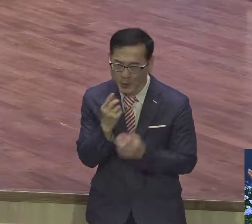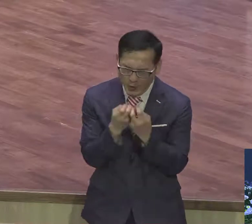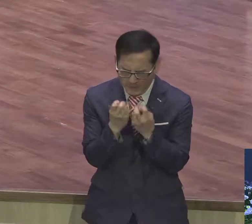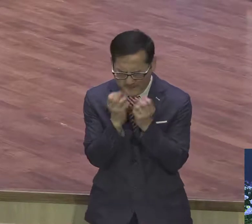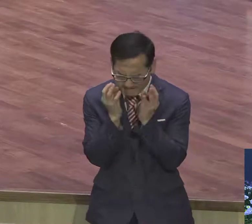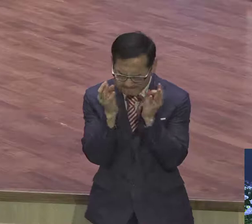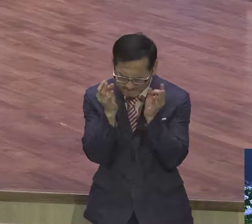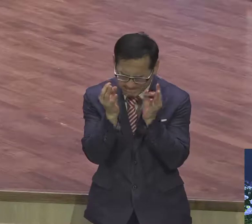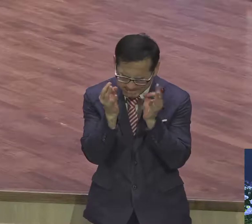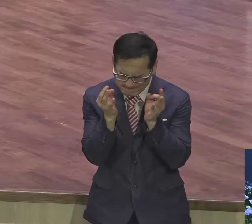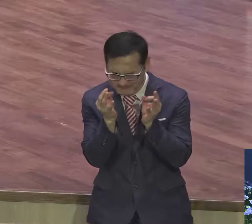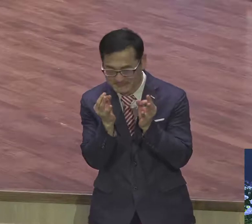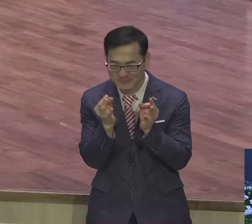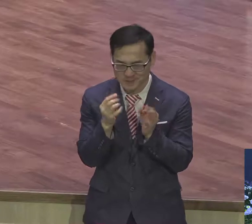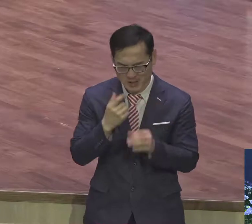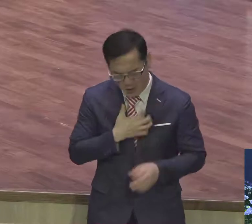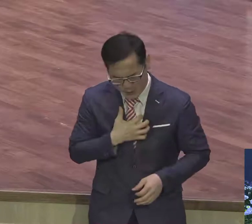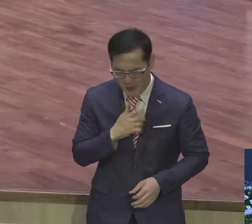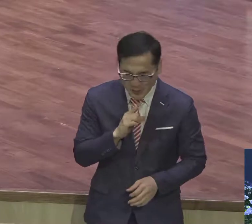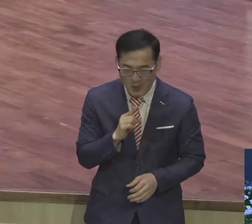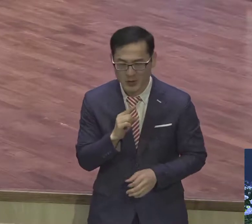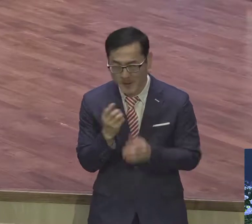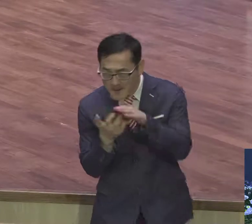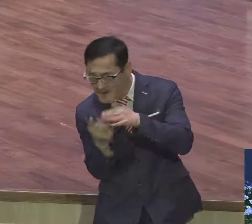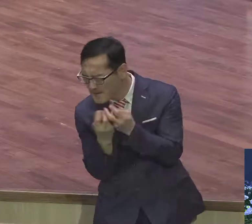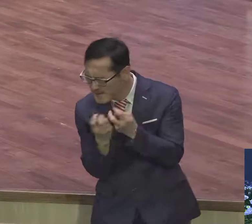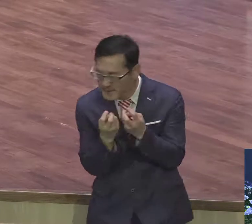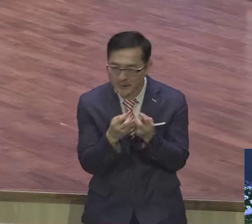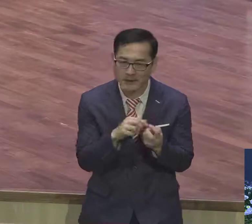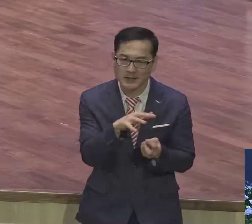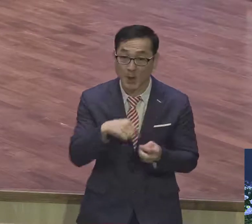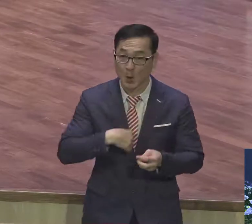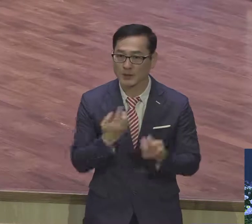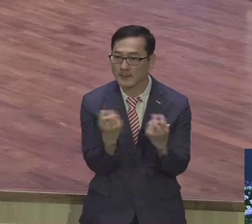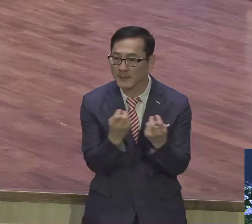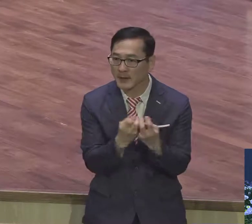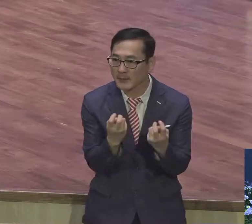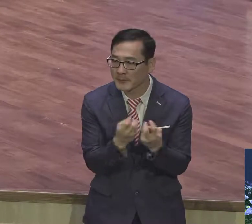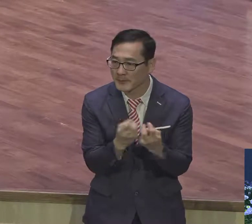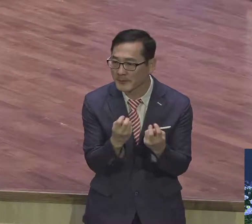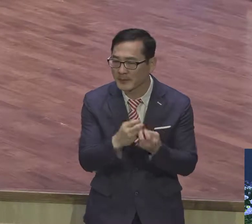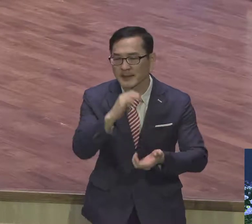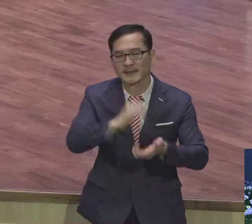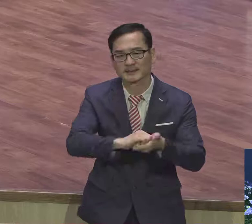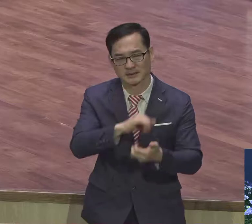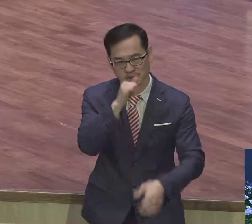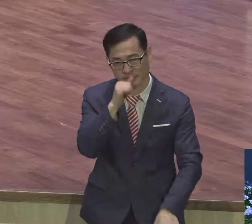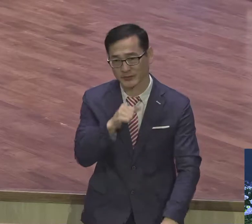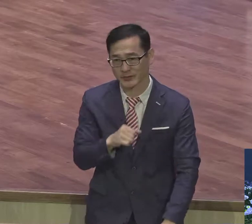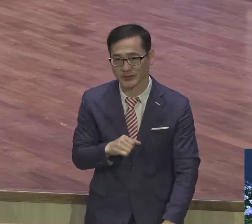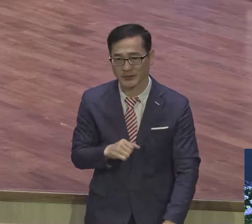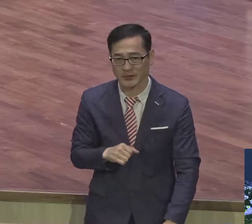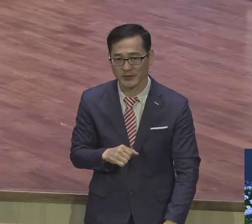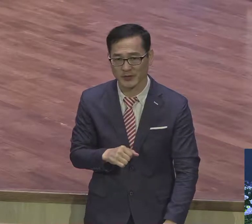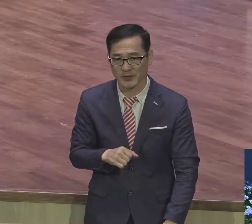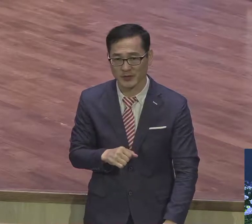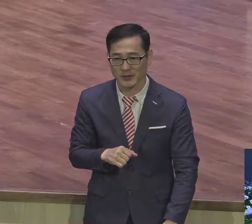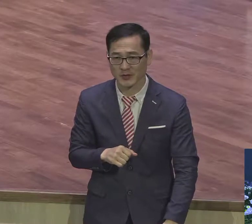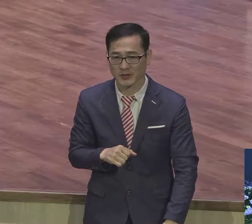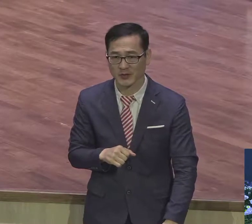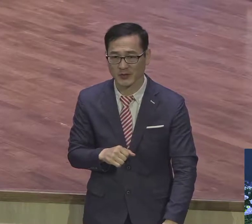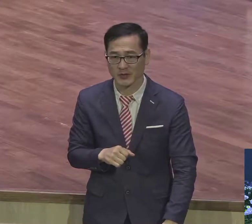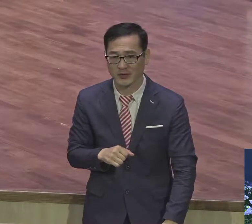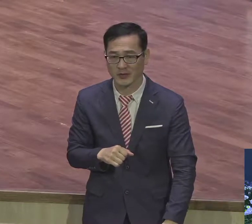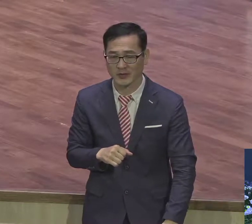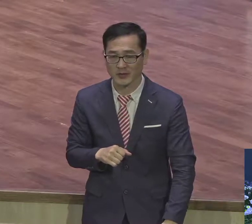불신자들 하는 거예요. 막 건물 술술 쓰고 술 쓰고 온갖 방법 다 쓰고 돈 때려 쏟아붓고 그건 하나님 안